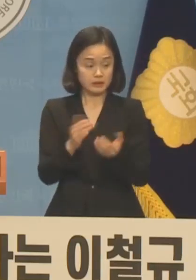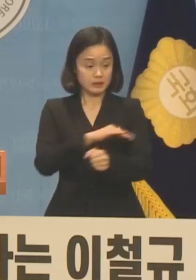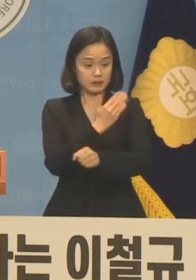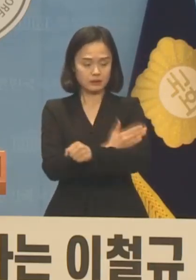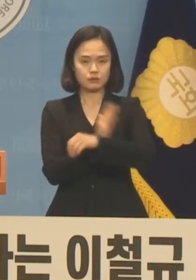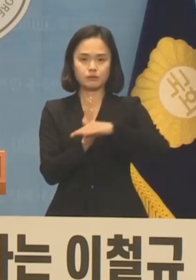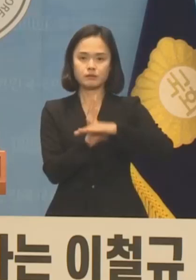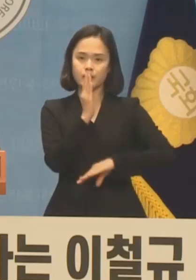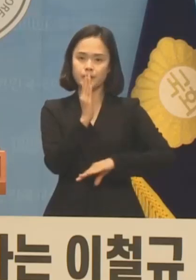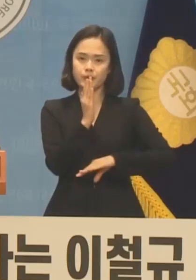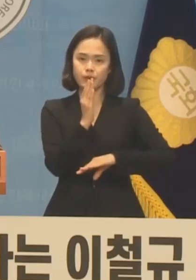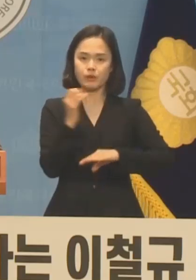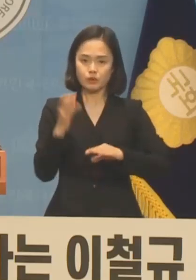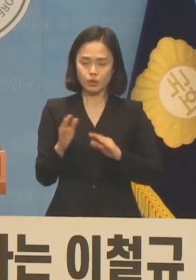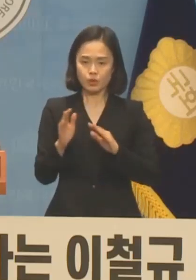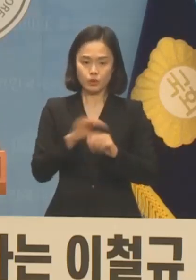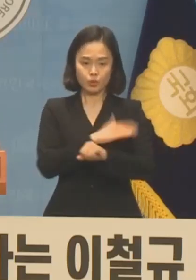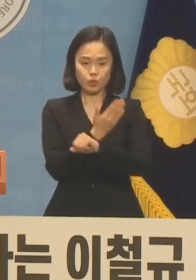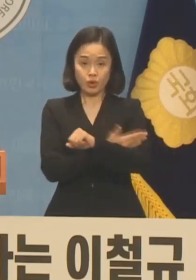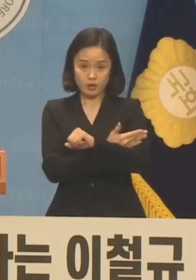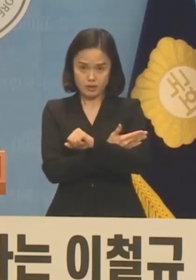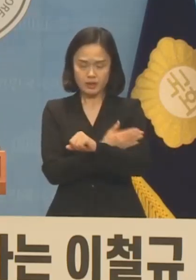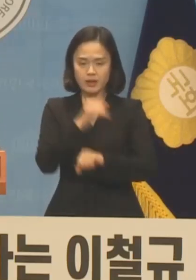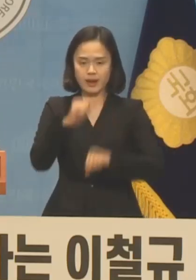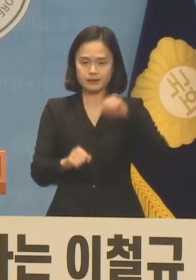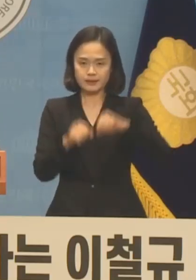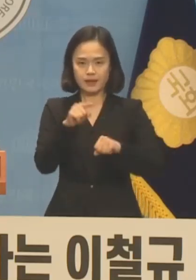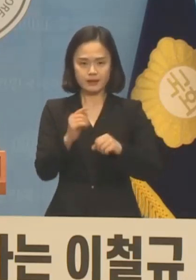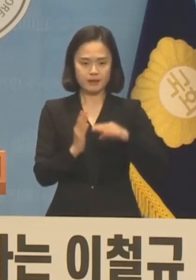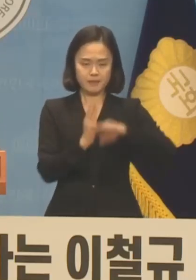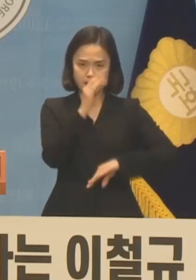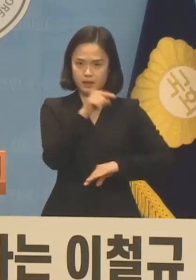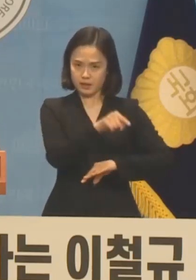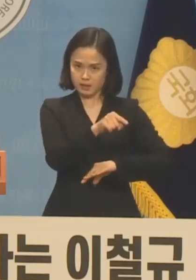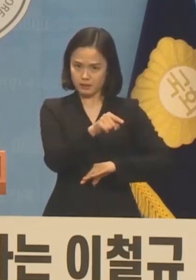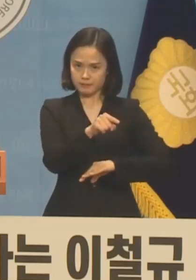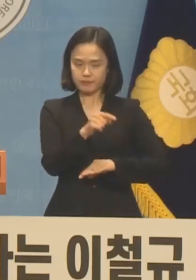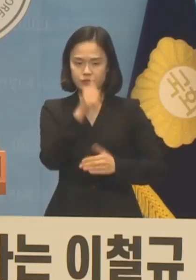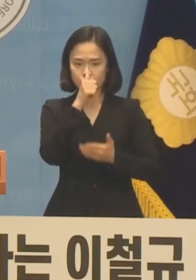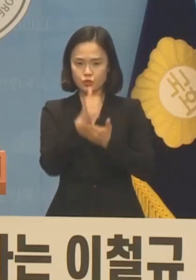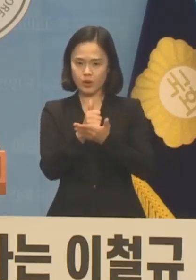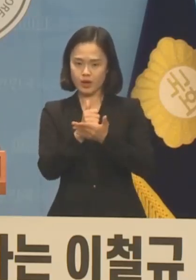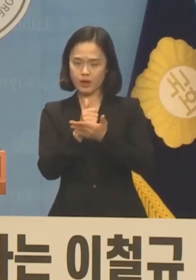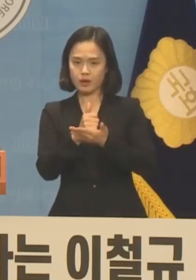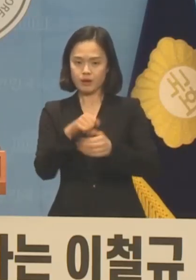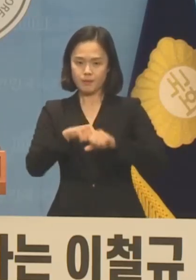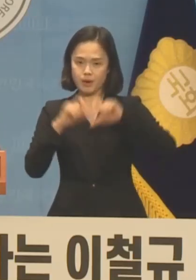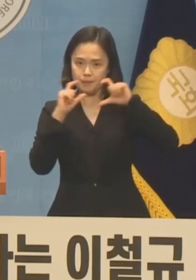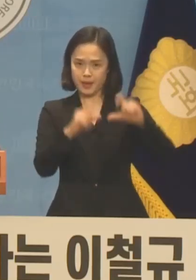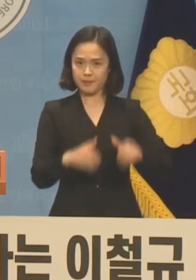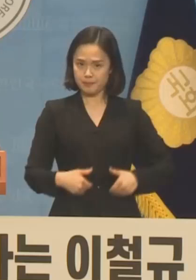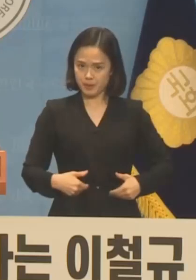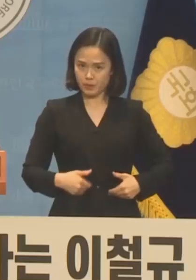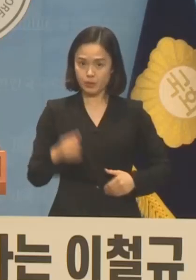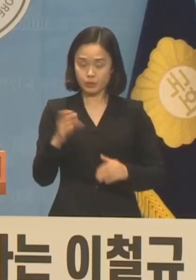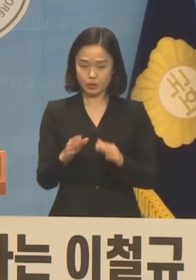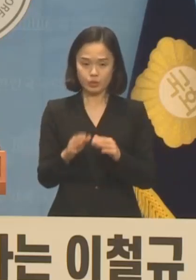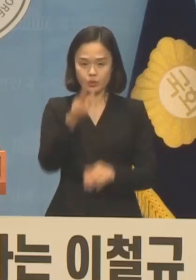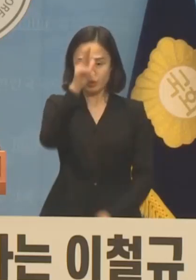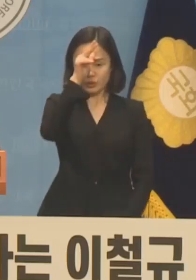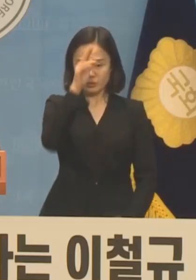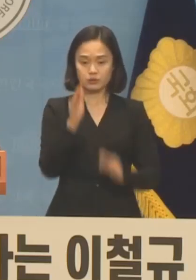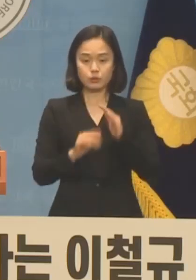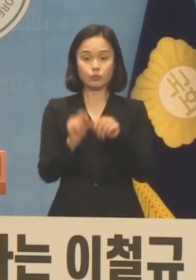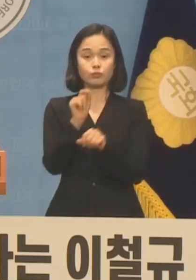져야 마땅합니다. 아울러 피고발인 이철규는 경찰 내에서 영향력이 매우 큰 경찰 공무원 출신